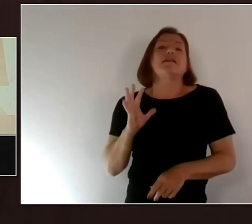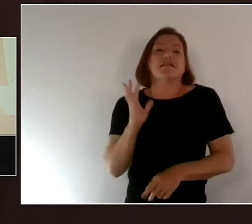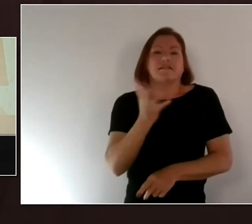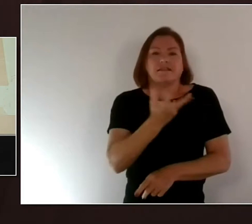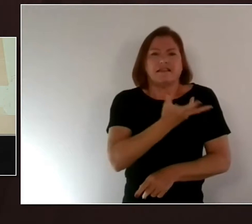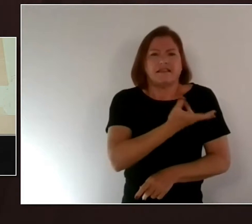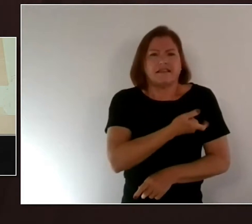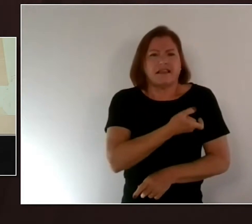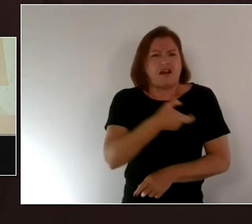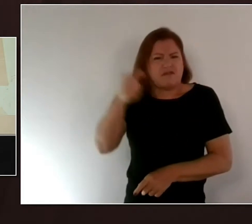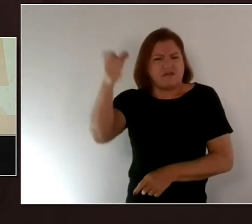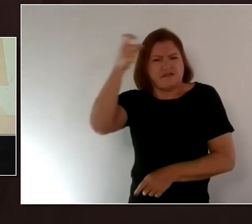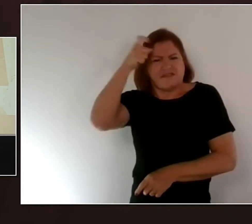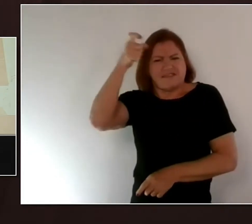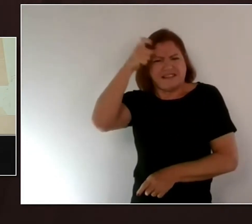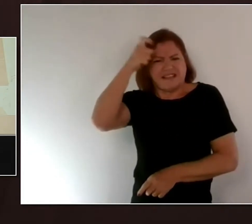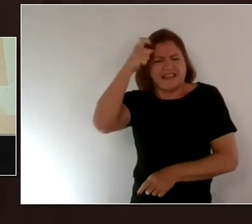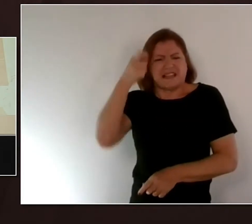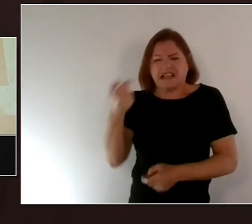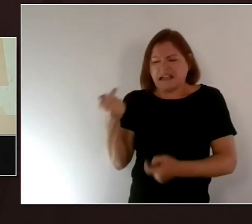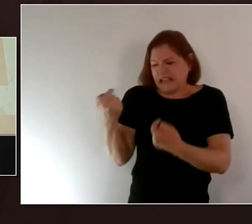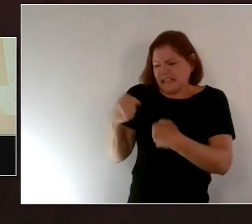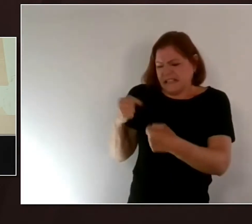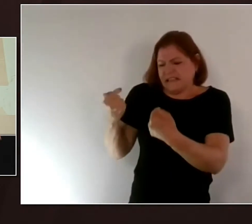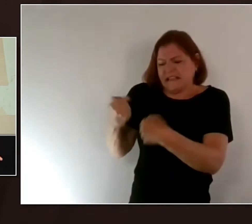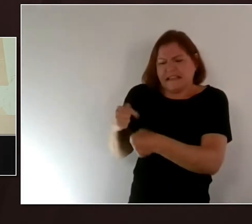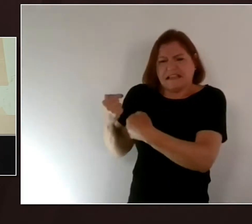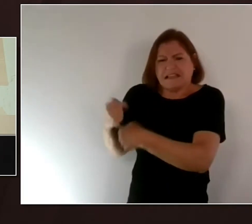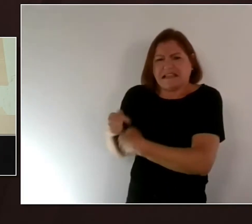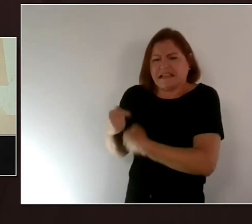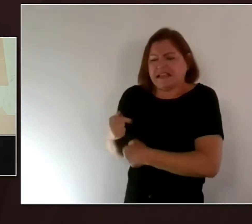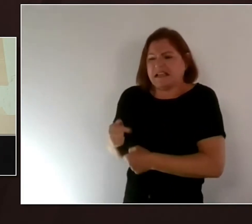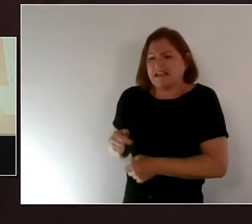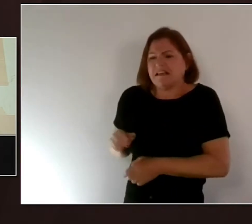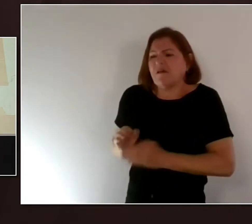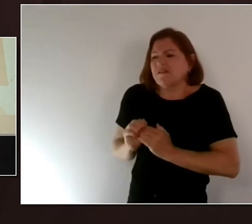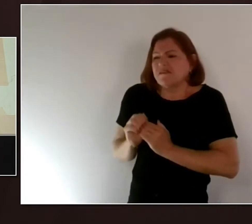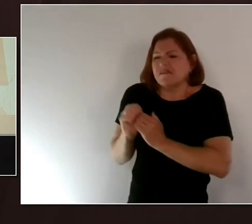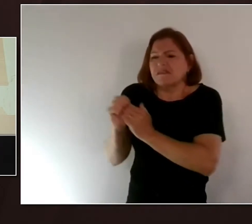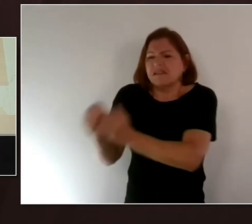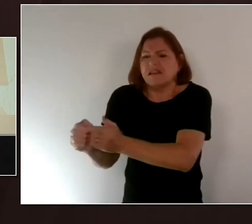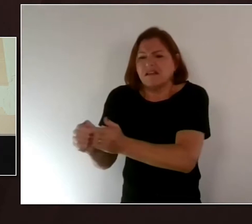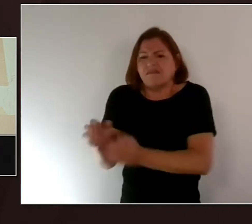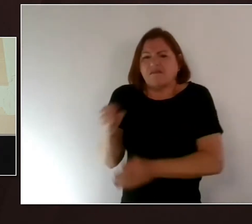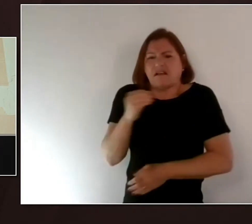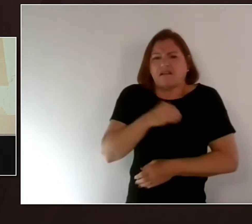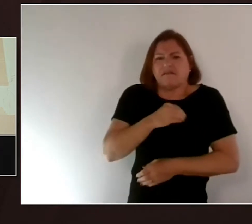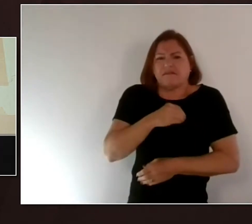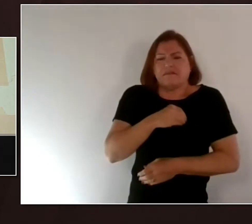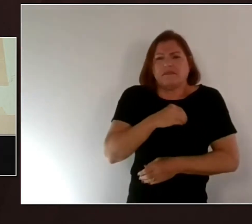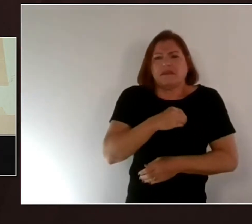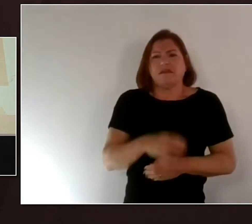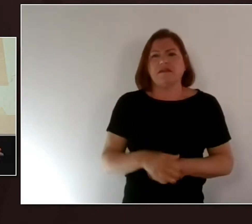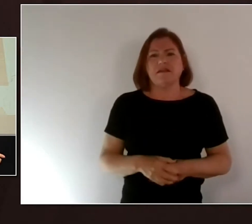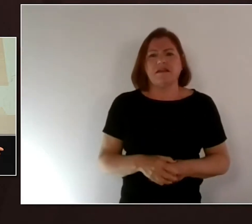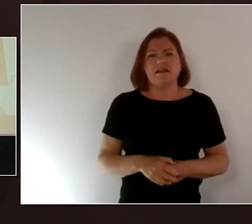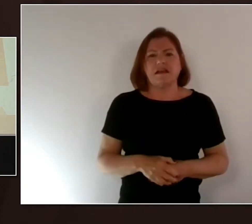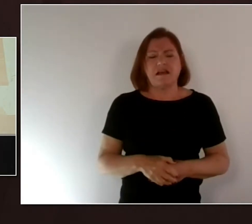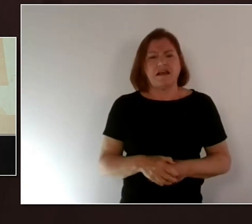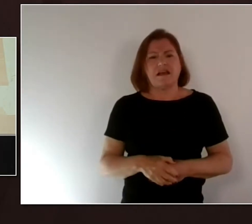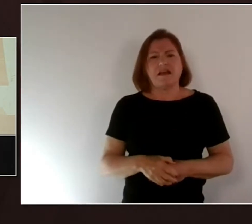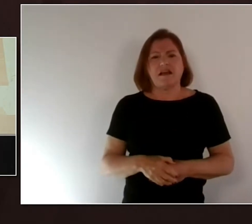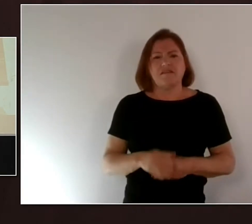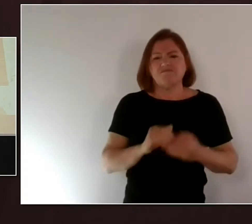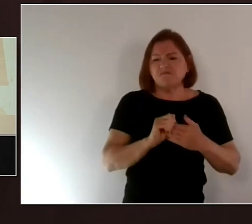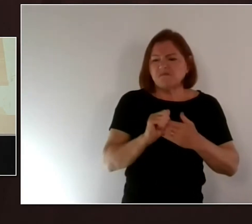pode seduzir você a cair em pecados da carne, ele pode fazer você cair, né, em várias situações